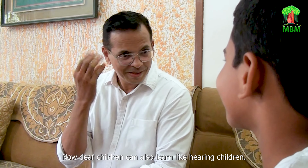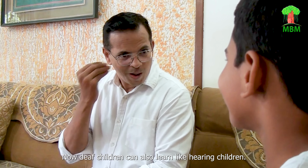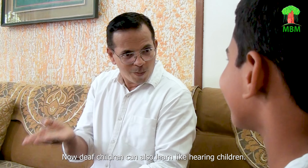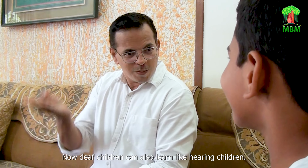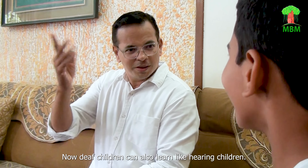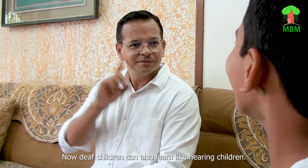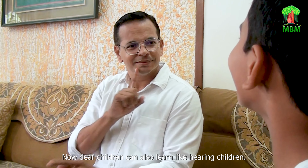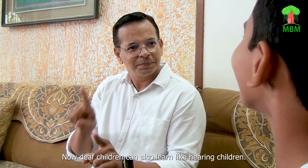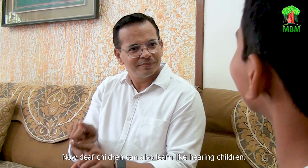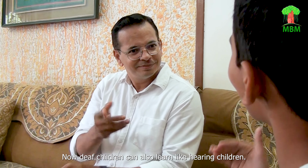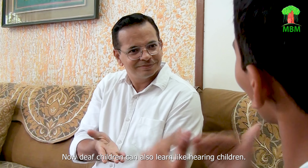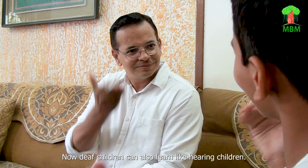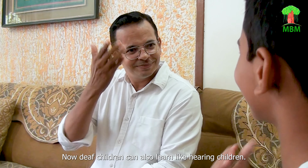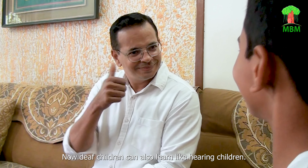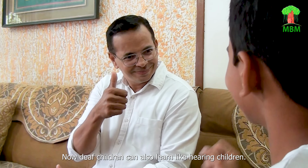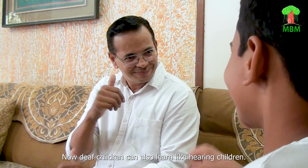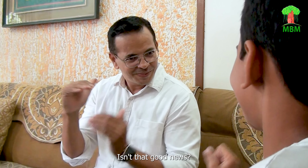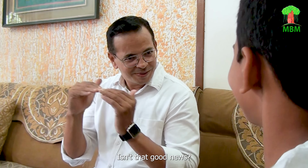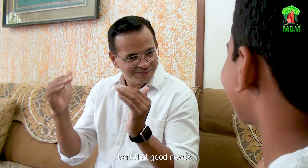अब तुम भी बाकी बच्छों के जैसे देखकर सीख सकते हो,